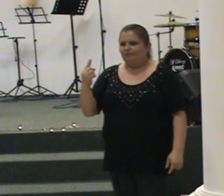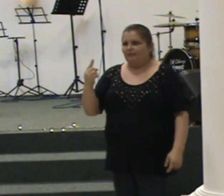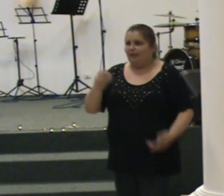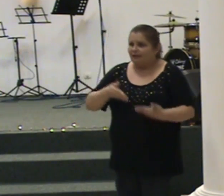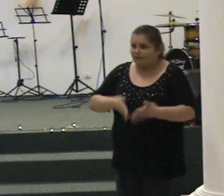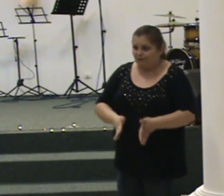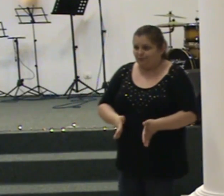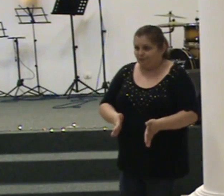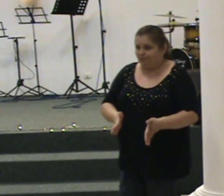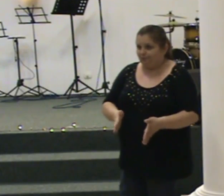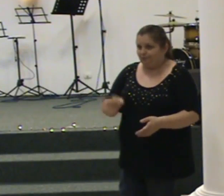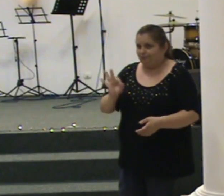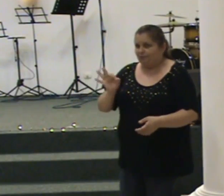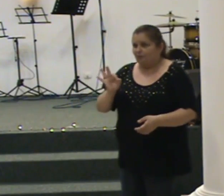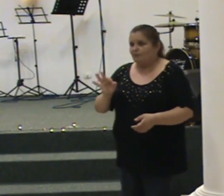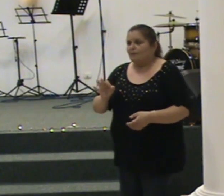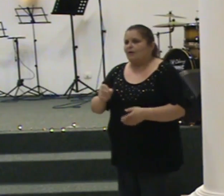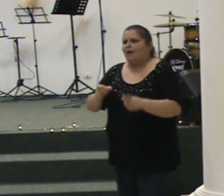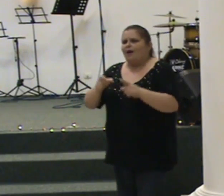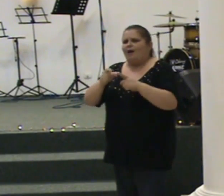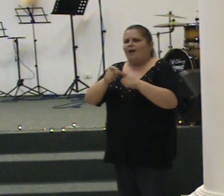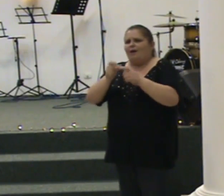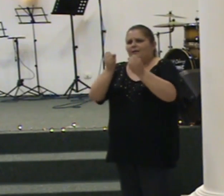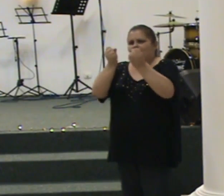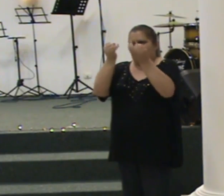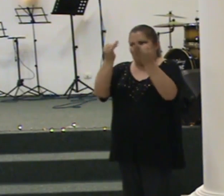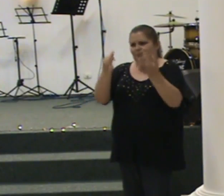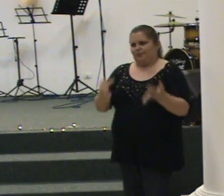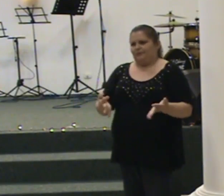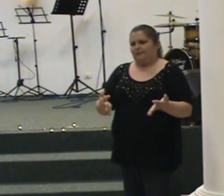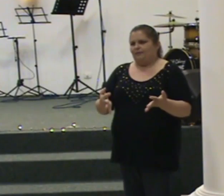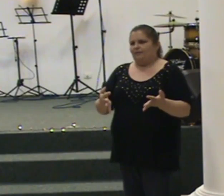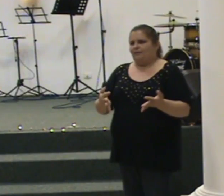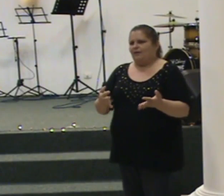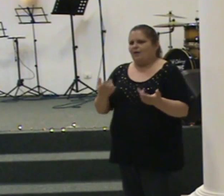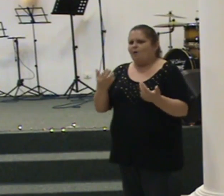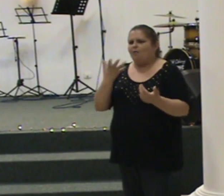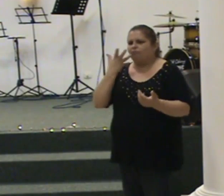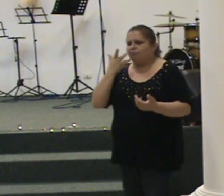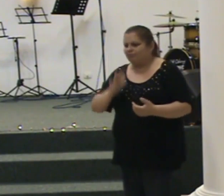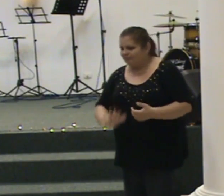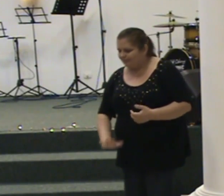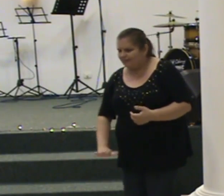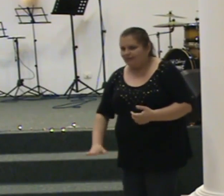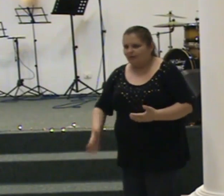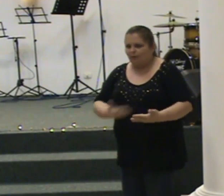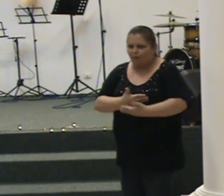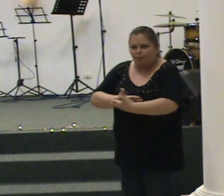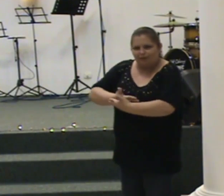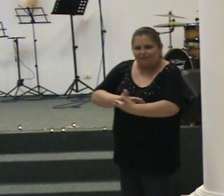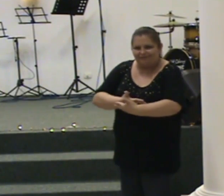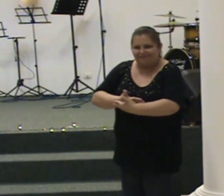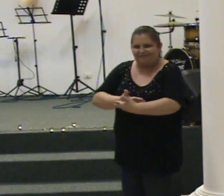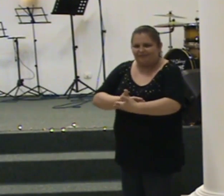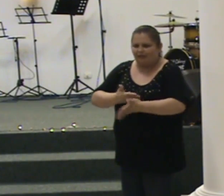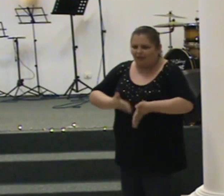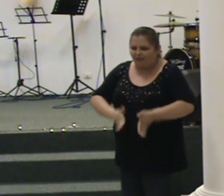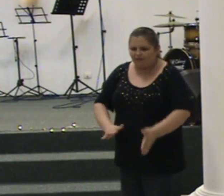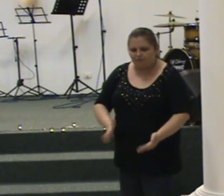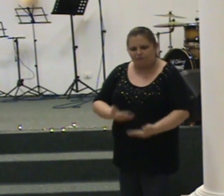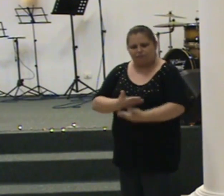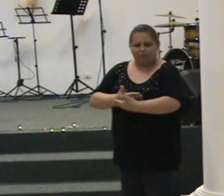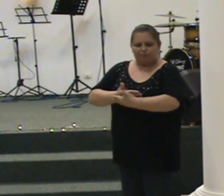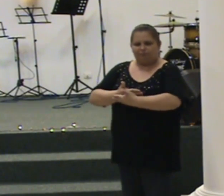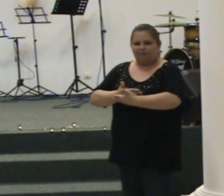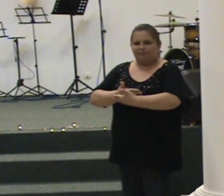Então, a palavra diz que Jesus veio, né, como menino. Jesus veio como menino. Mas